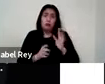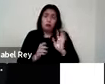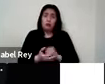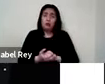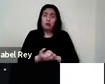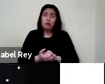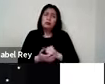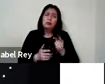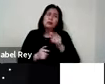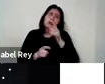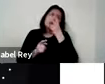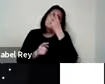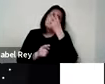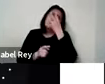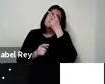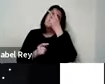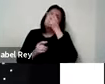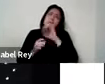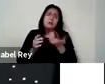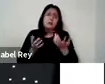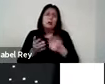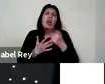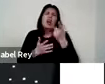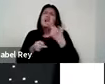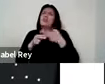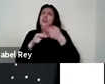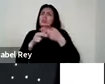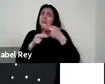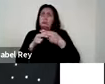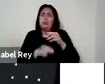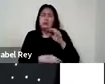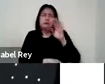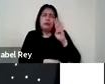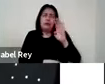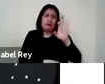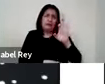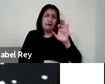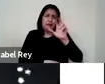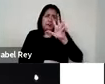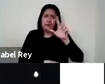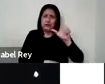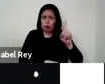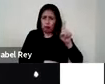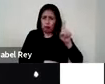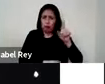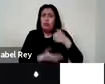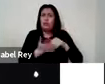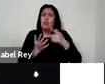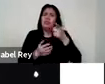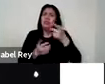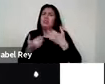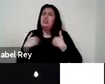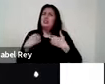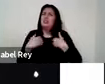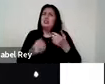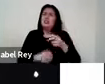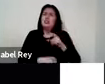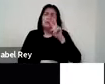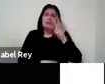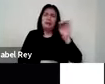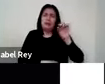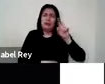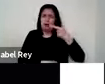haciendo un seguimiento al asteroide BF31, que tiene como magnitud